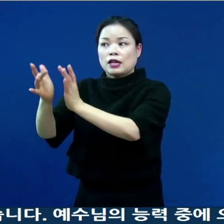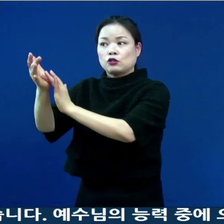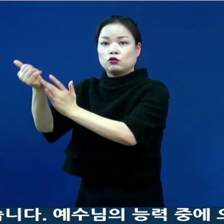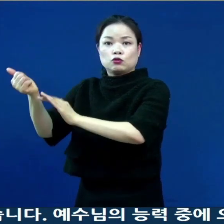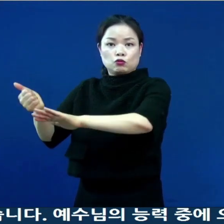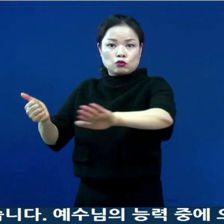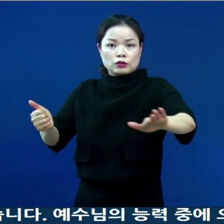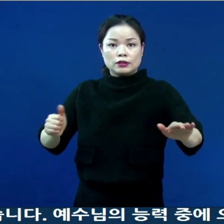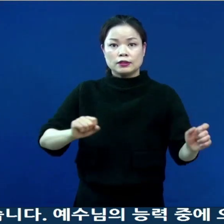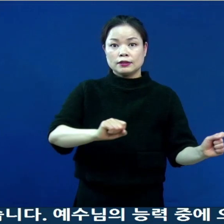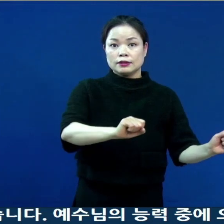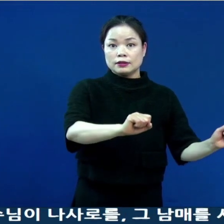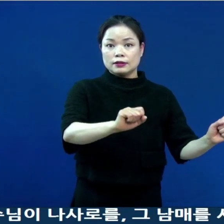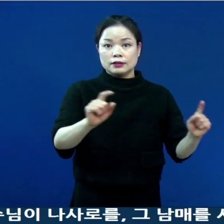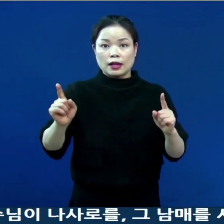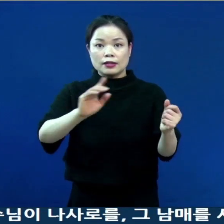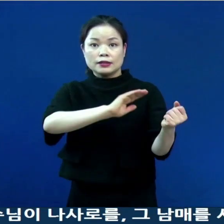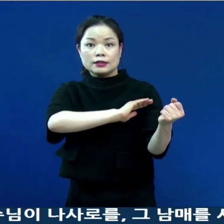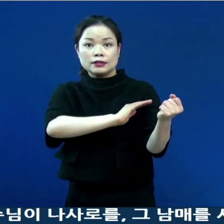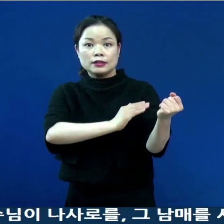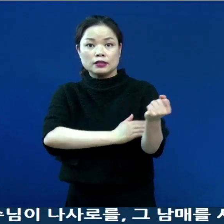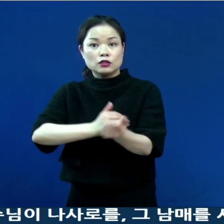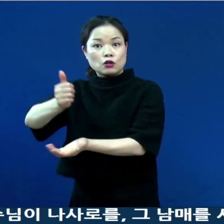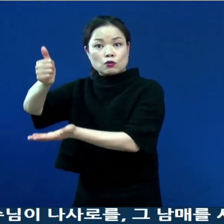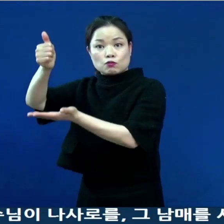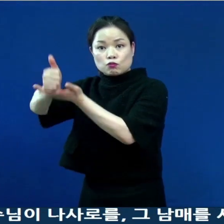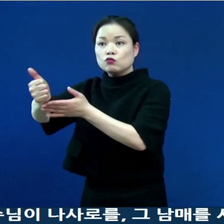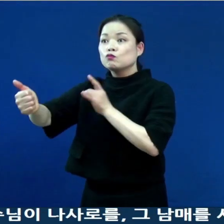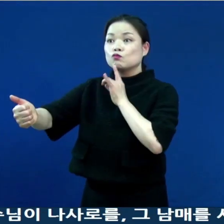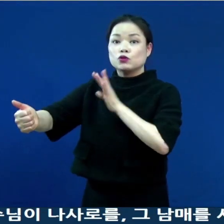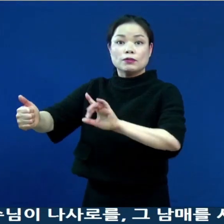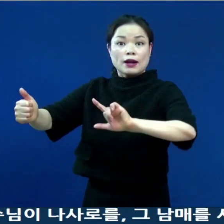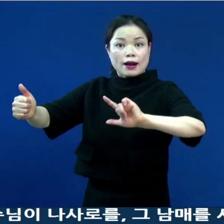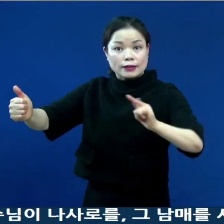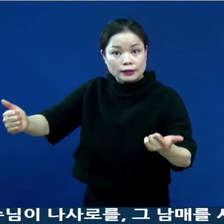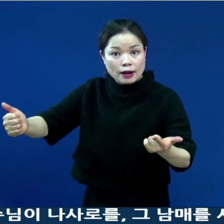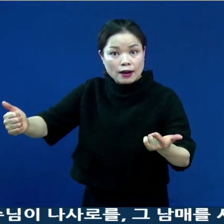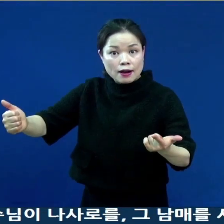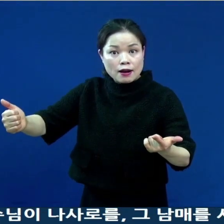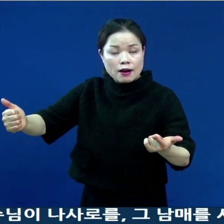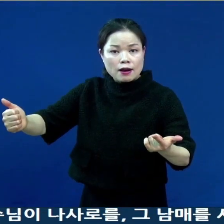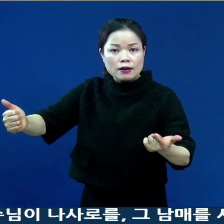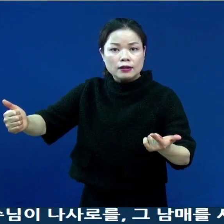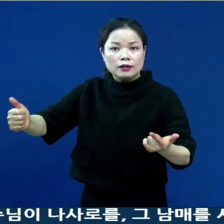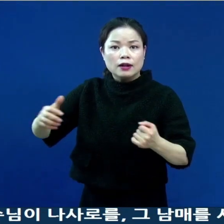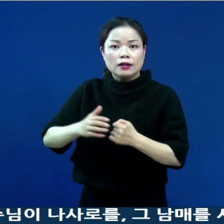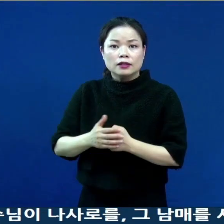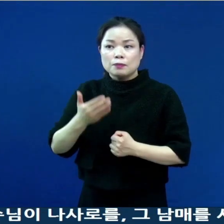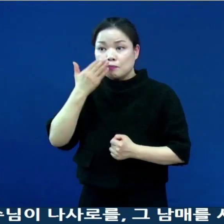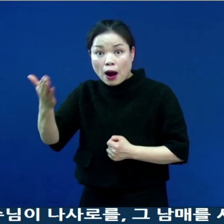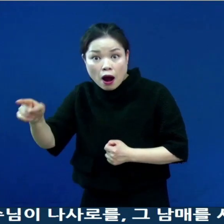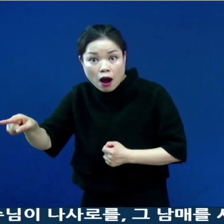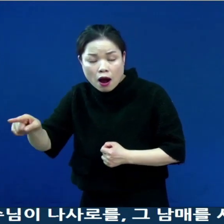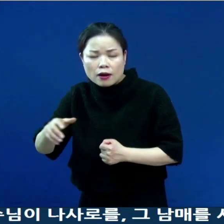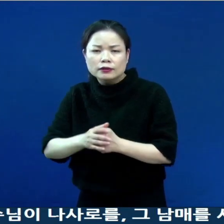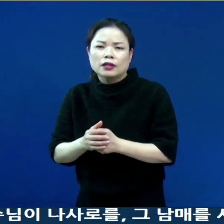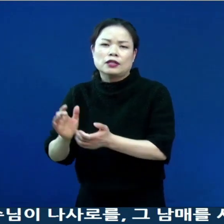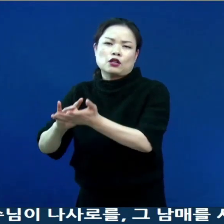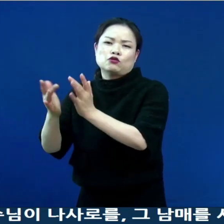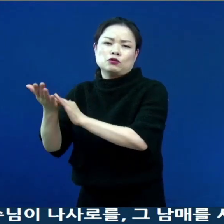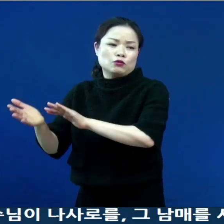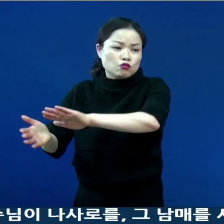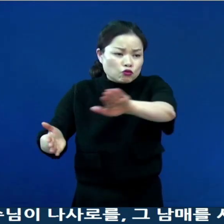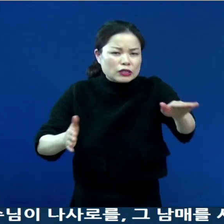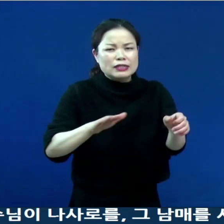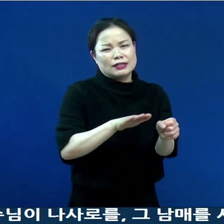예수님이 우리를 살리시는 능력이 있는 분일 뿐만 아니라 그 예수님이 우리를 사랑하시는 분이라는